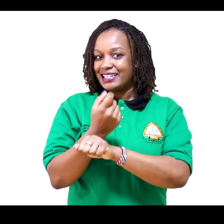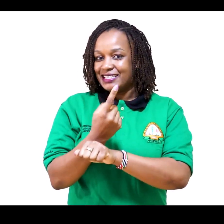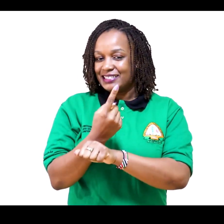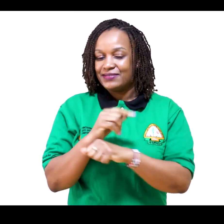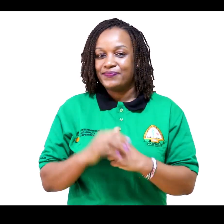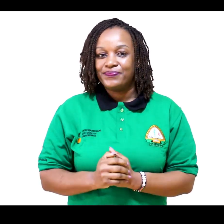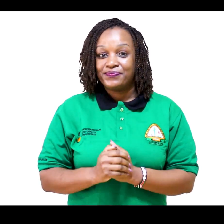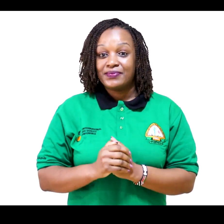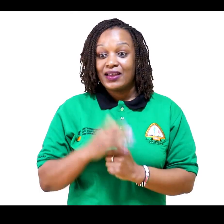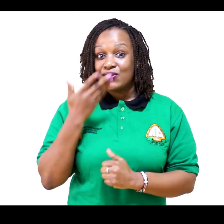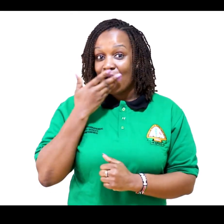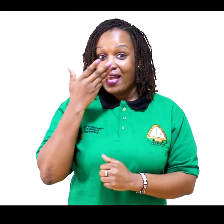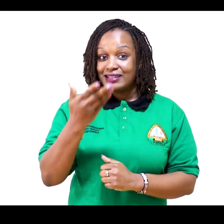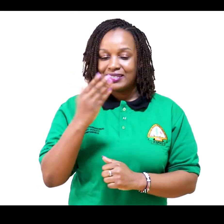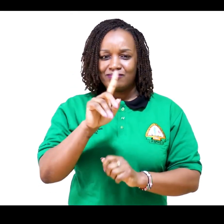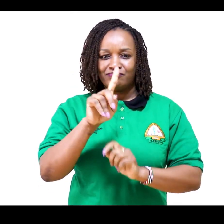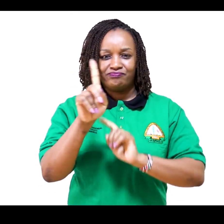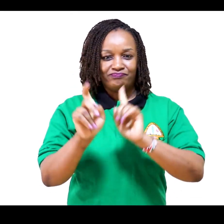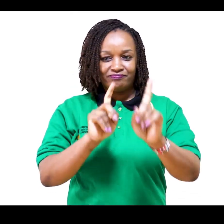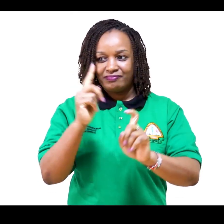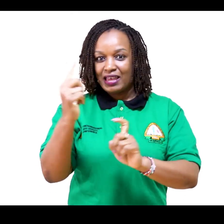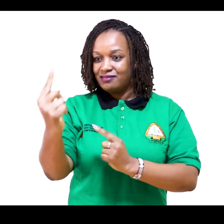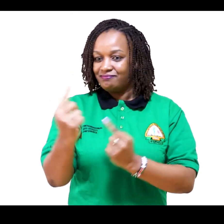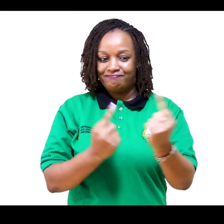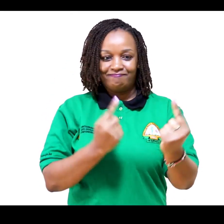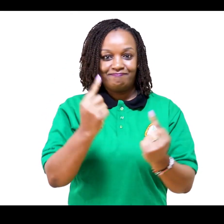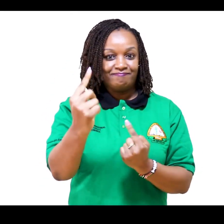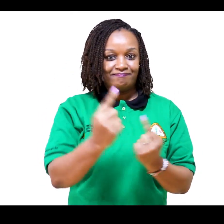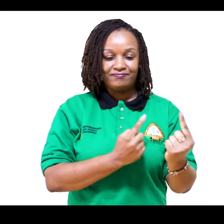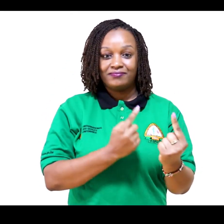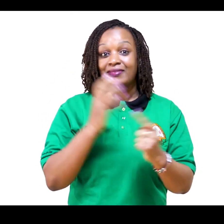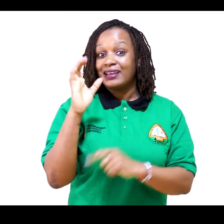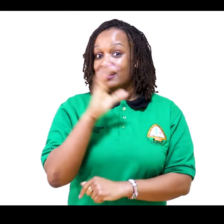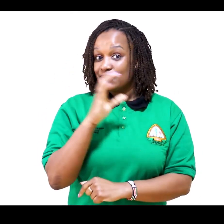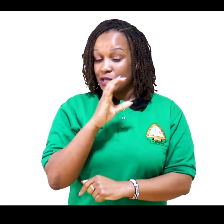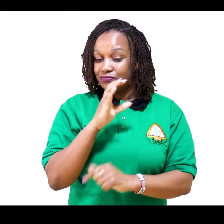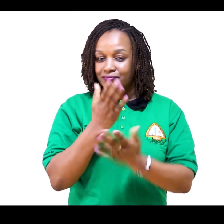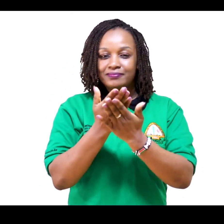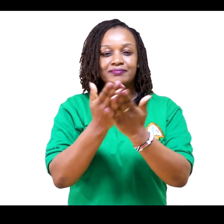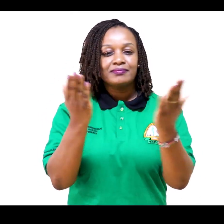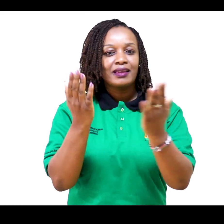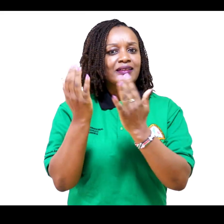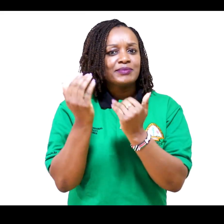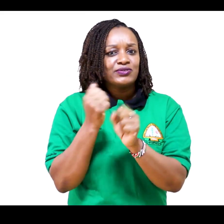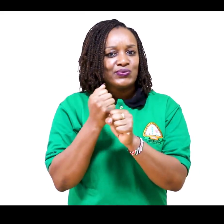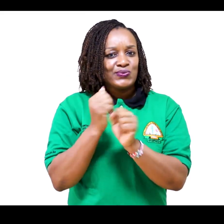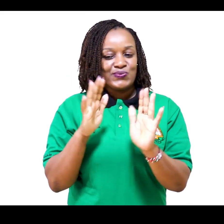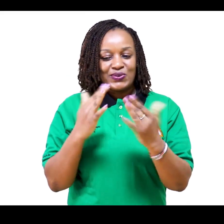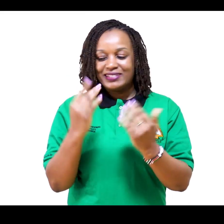ya uchunguzi kwa wateja wa kuingia, mteja anahitajika kutembea ndani na kuwasilisha ombi